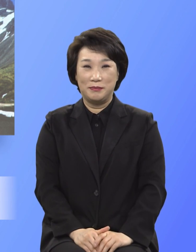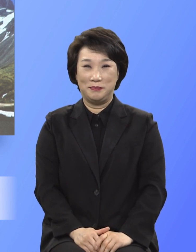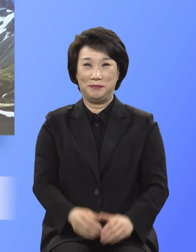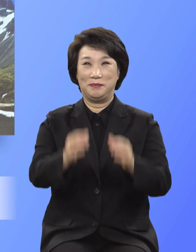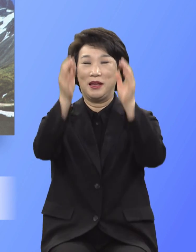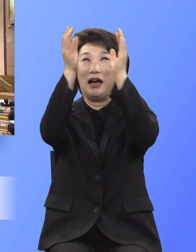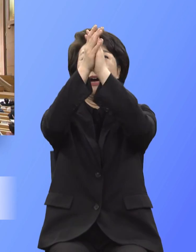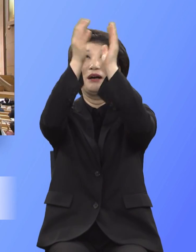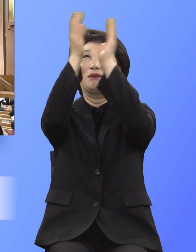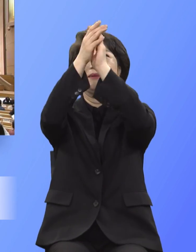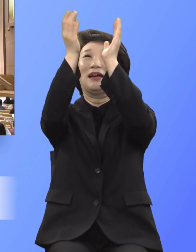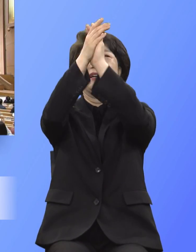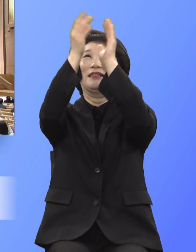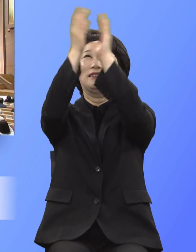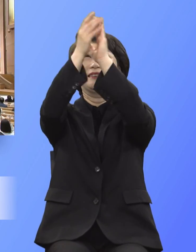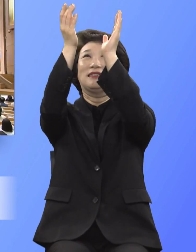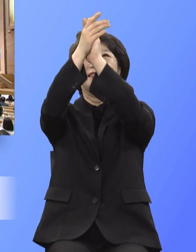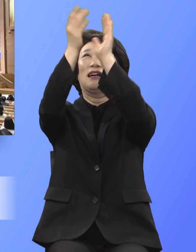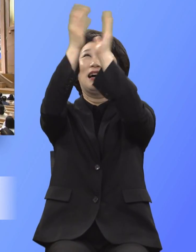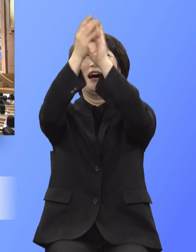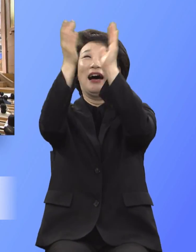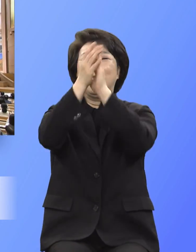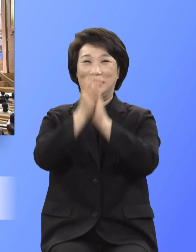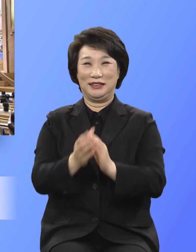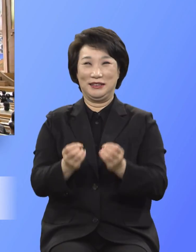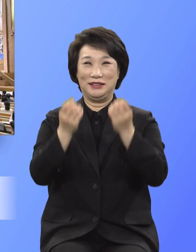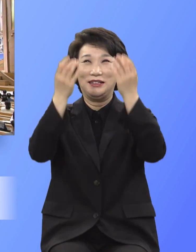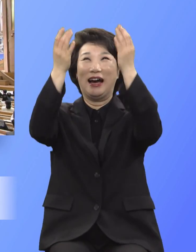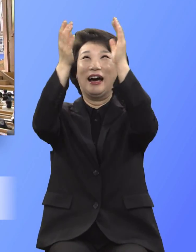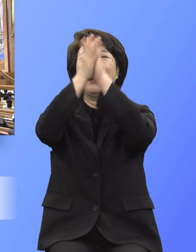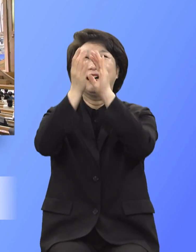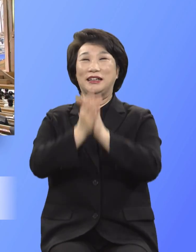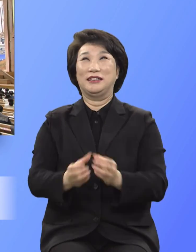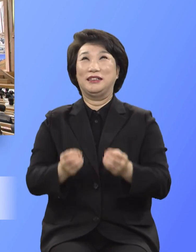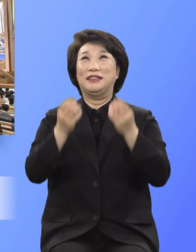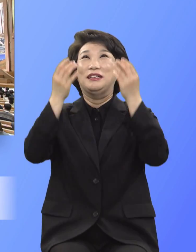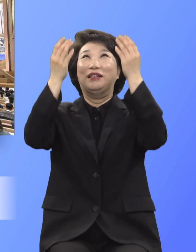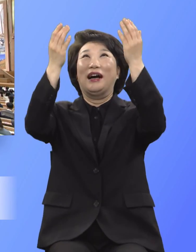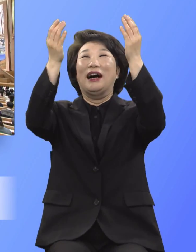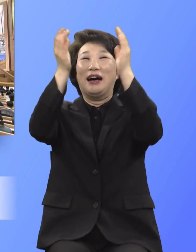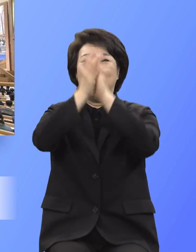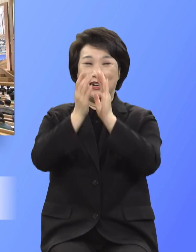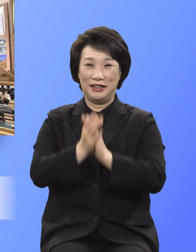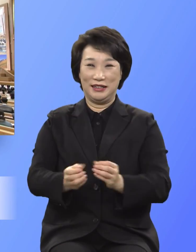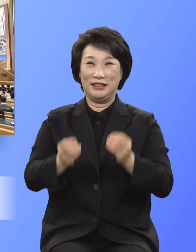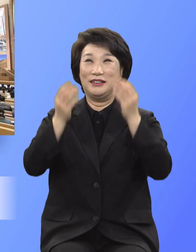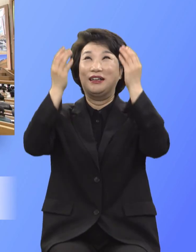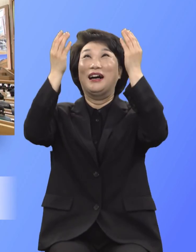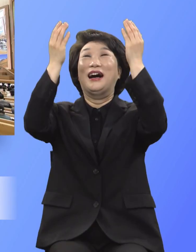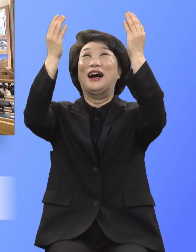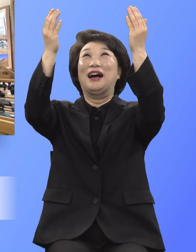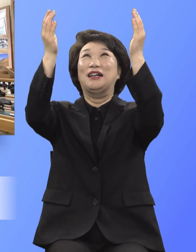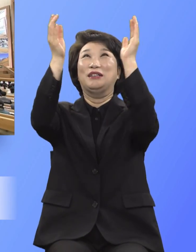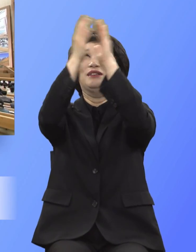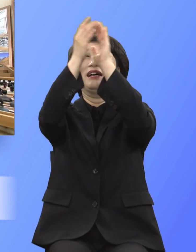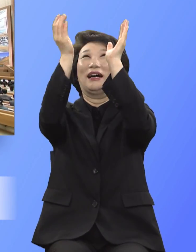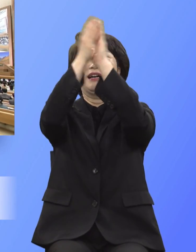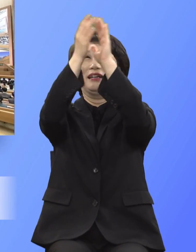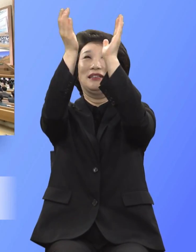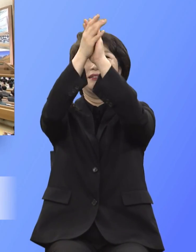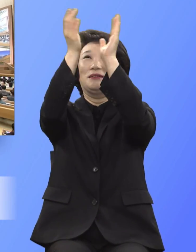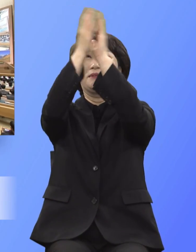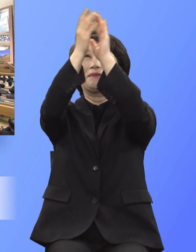아멘. 할렐루야. 할렐루야! 할렐루야!